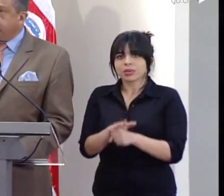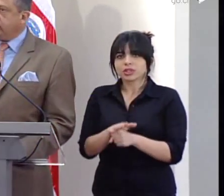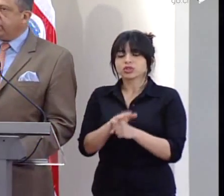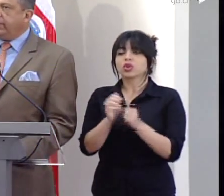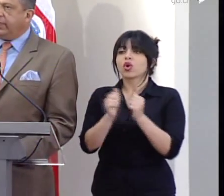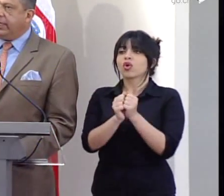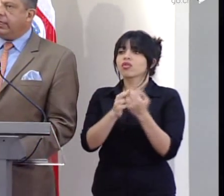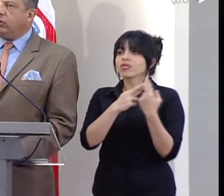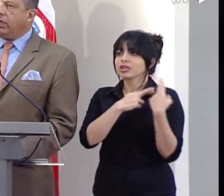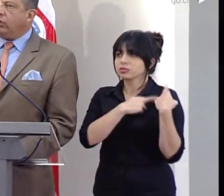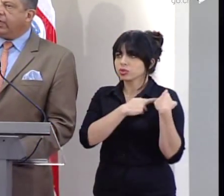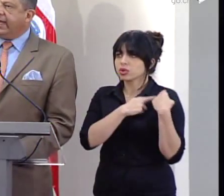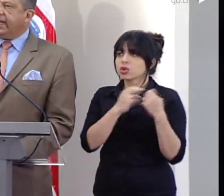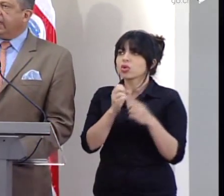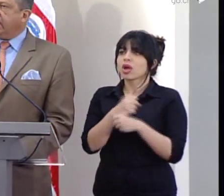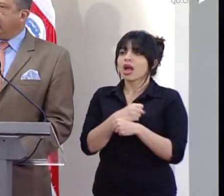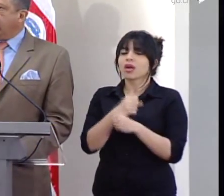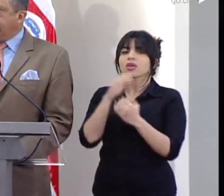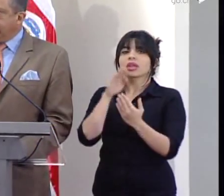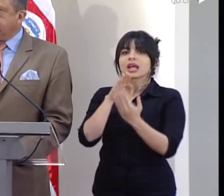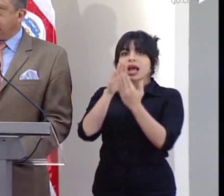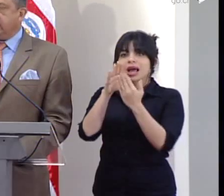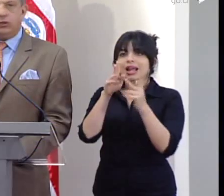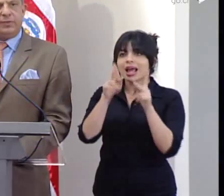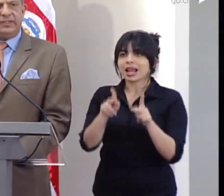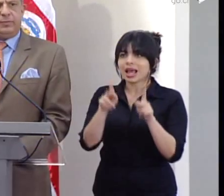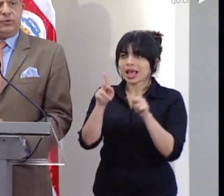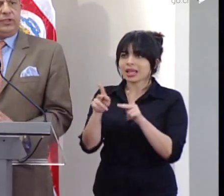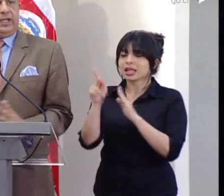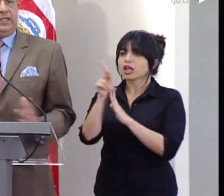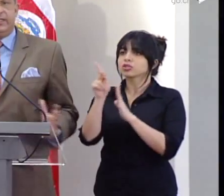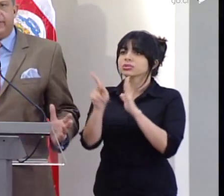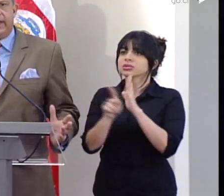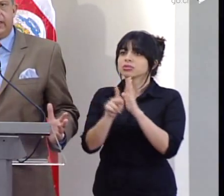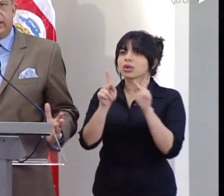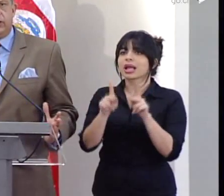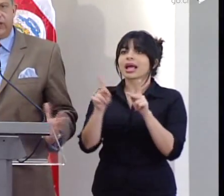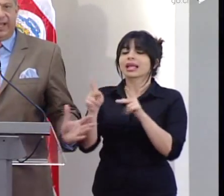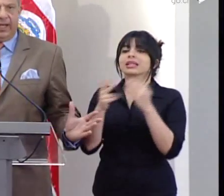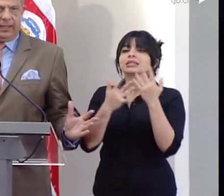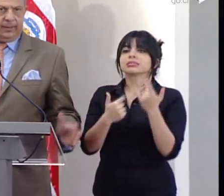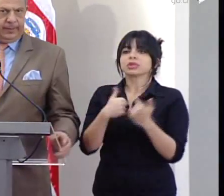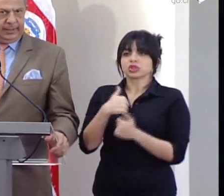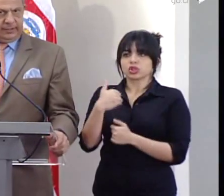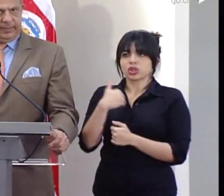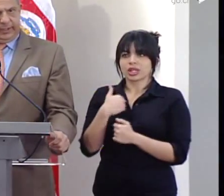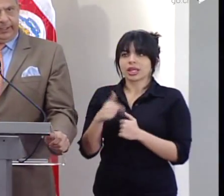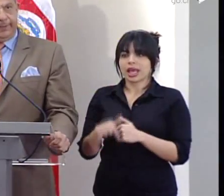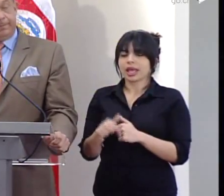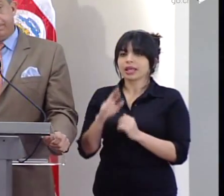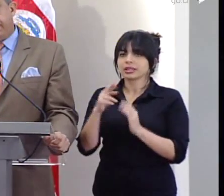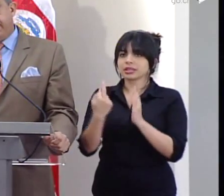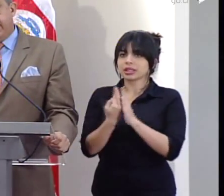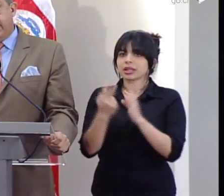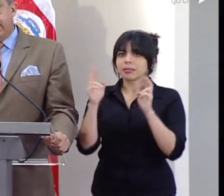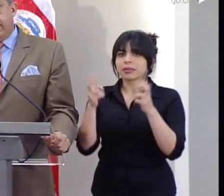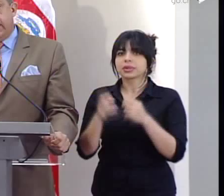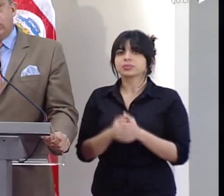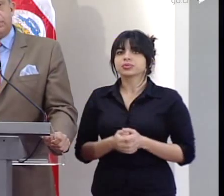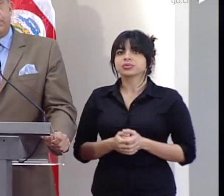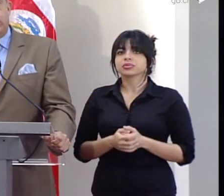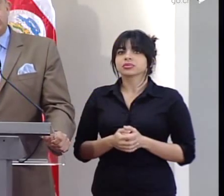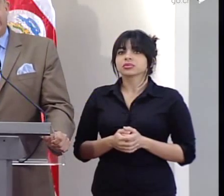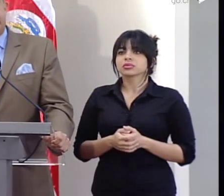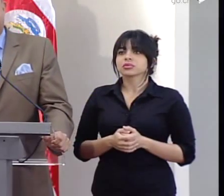con responsabilidad y lo hago de cara a la gente y a los principios que la gente espera que yo tenga en esta materia.